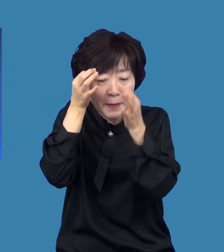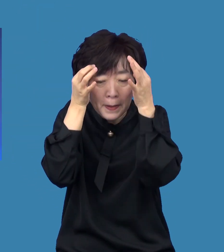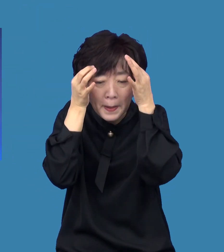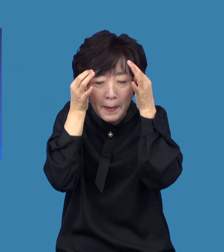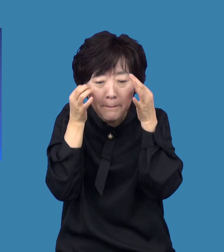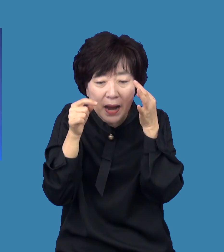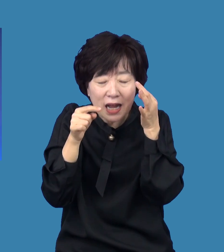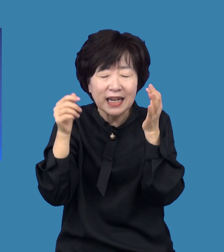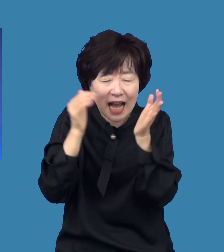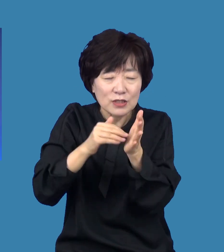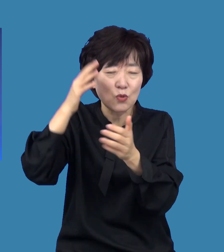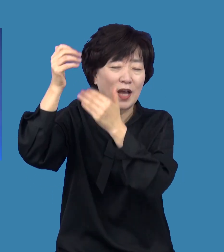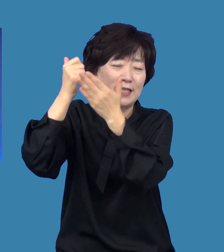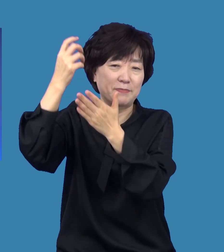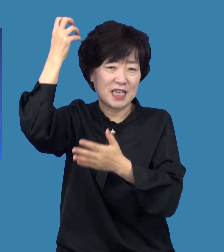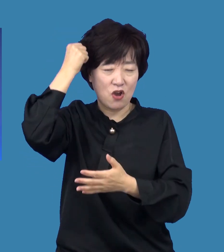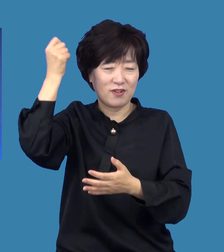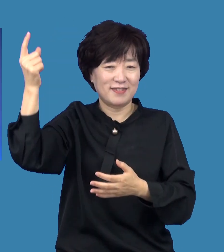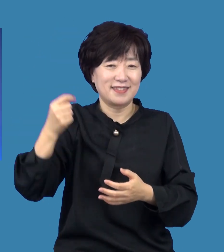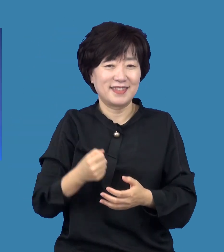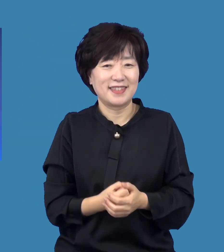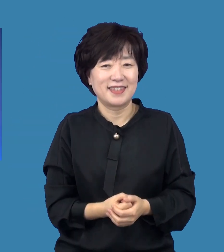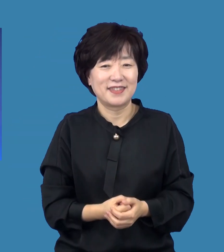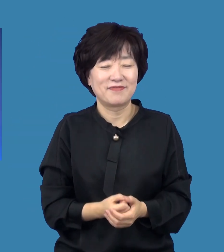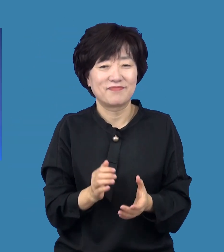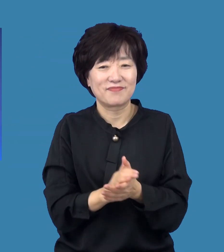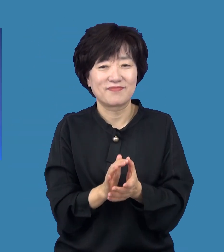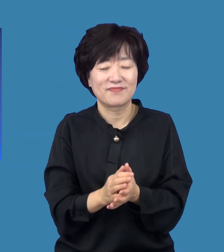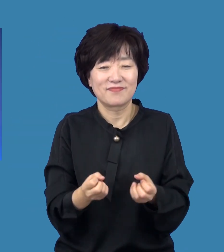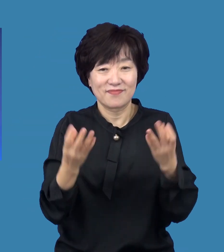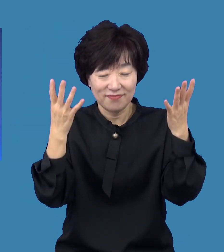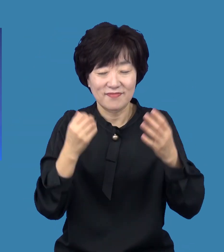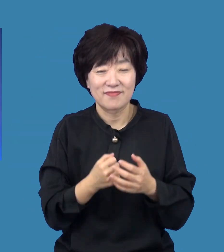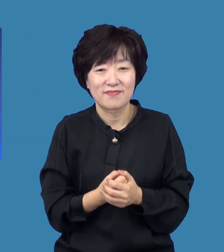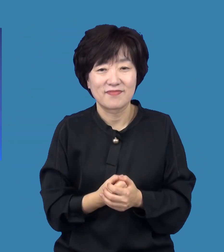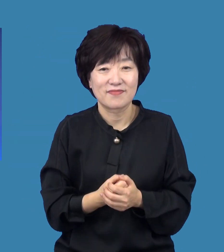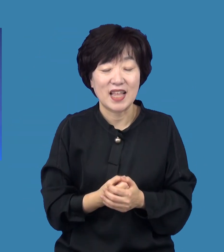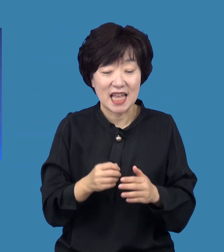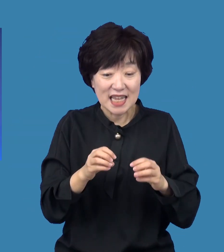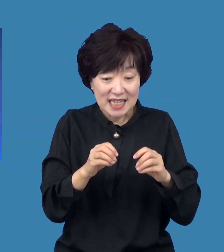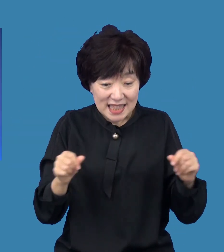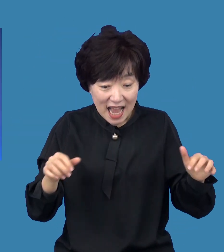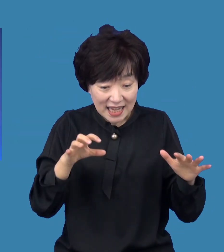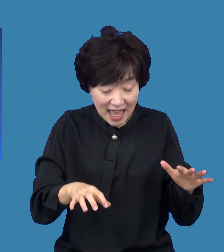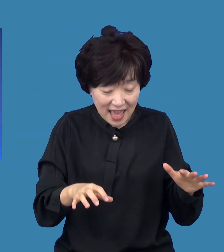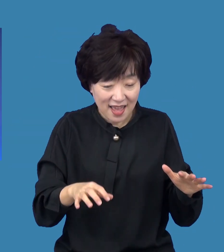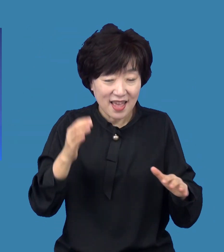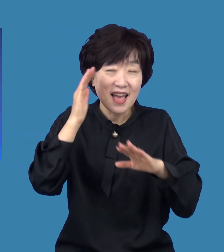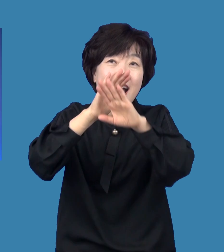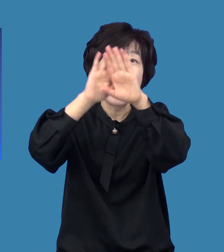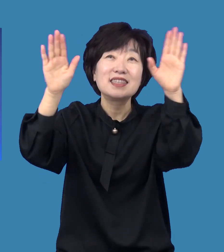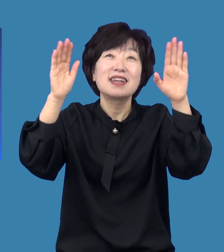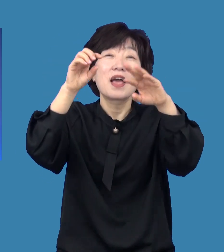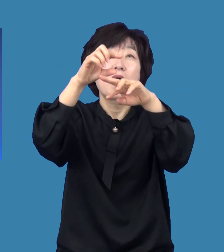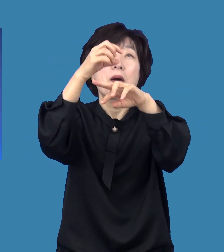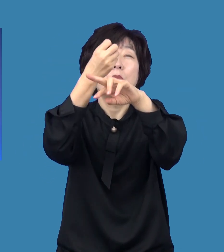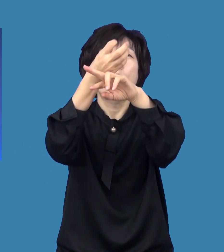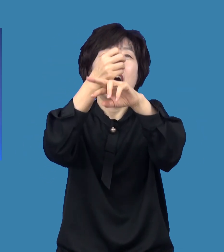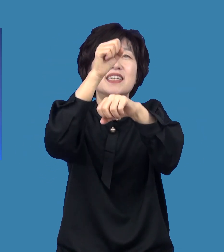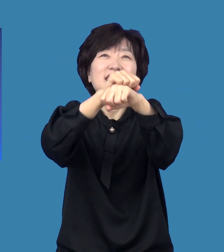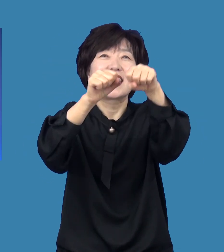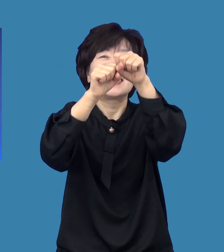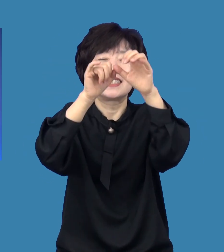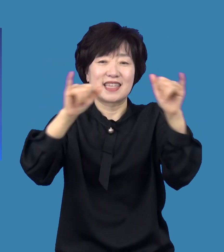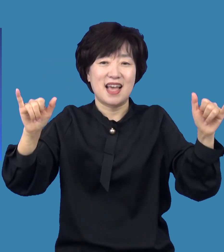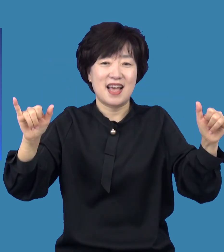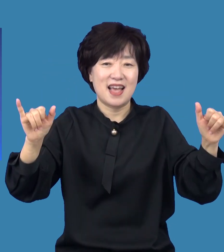기억하세요. 할렐루야. 네. 그래서 여러분 우리는 이 땅이 아니라 하늘의 보화를 쌓는 자가 돼야 됩니다. 그것이